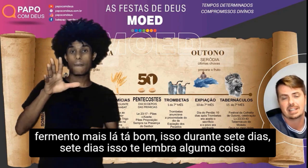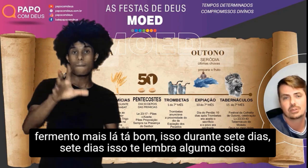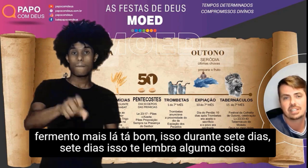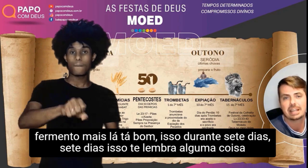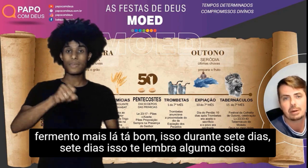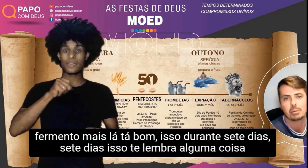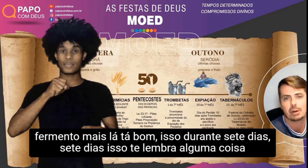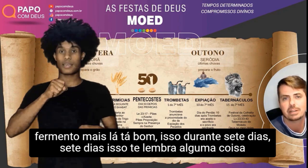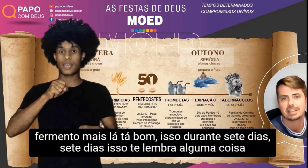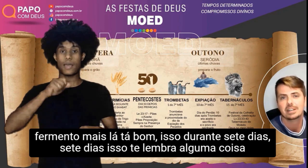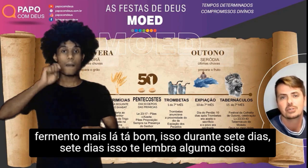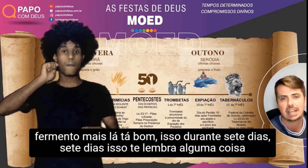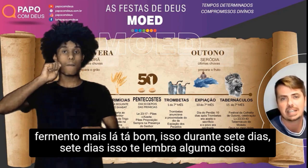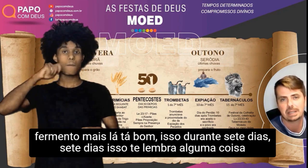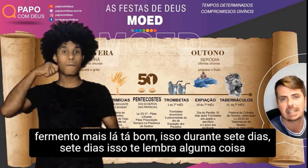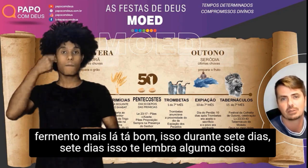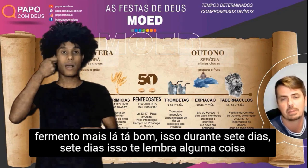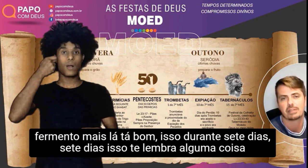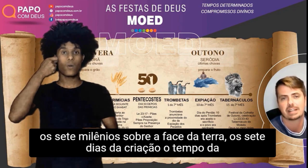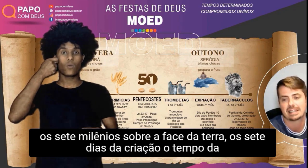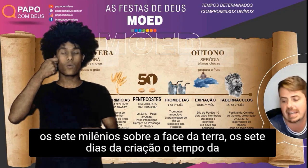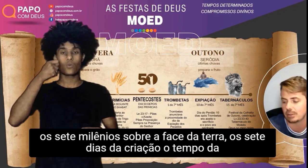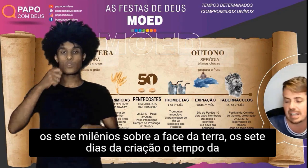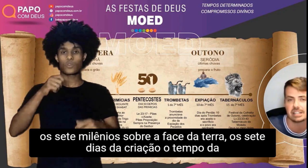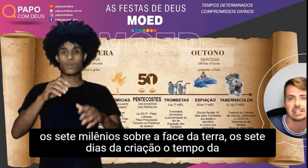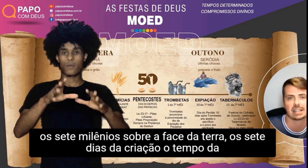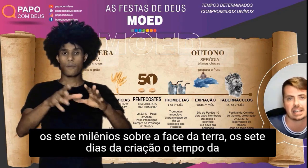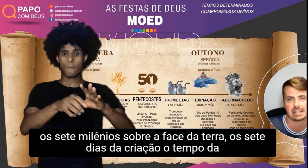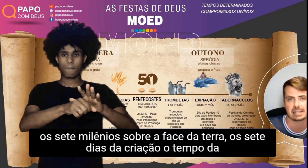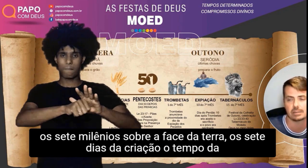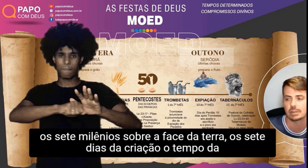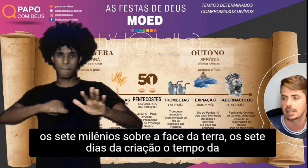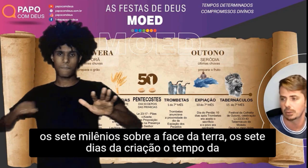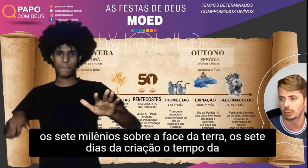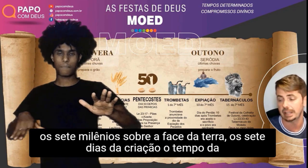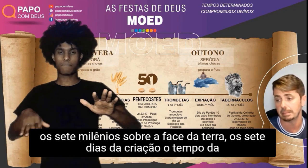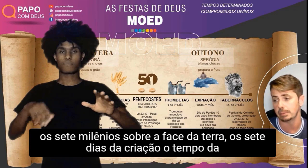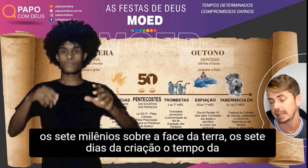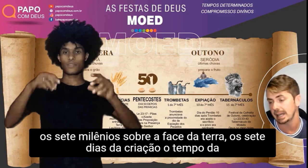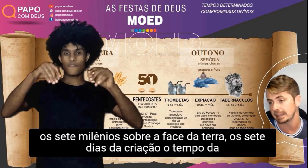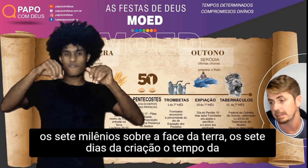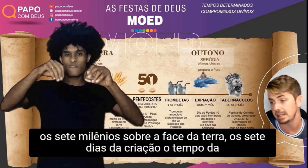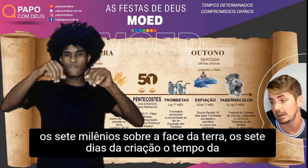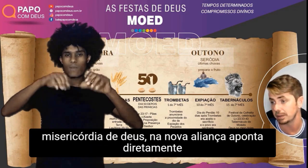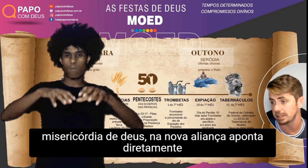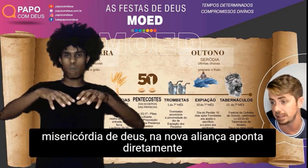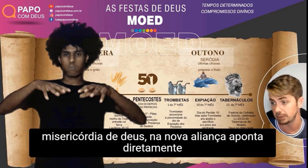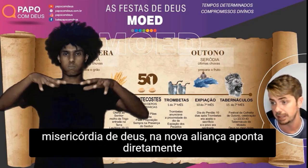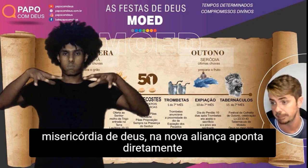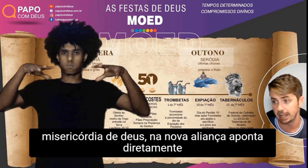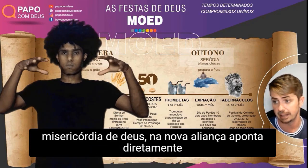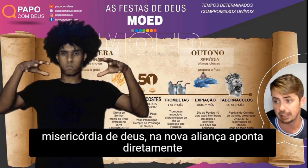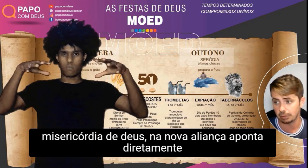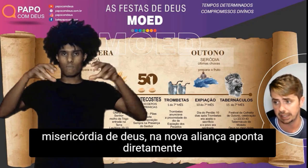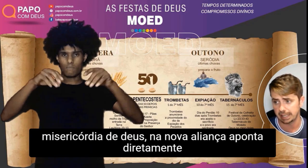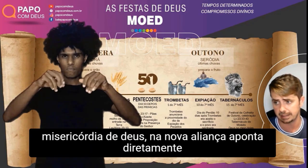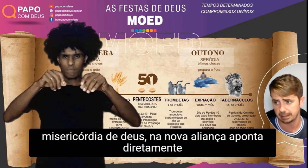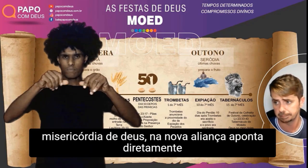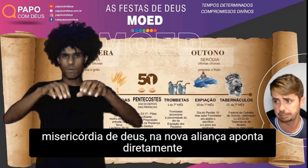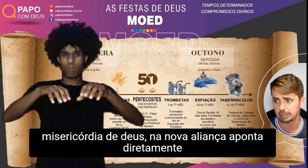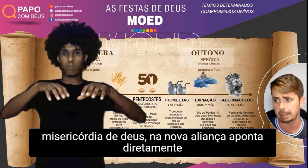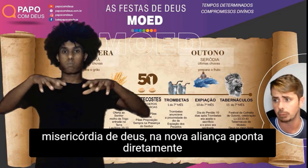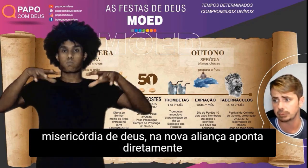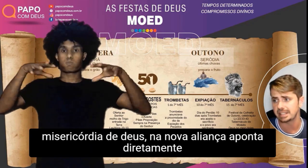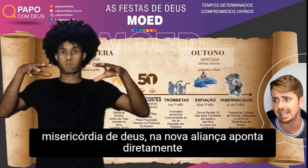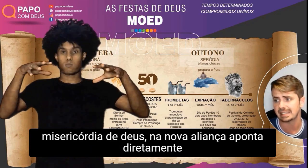dias. Isso te lembra alguma coisa? Os 7 milênios sobre a face da terra, os 7 dias da criação, o tempo da misericórdia de Deus, né? Na nova